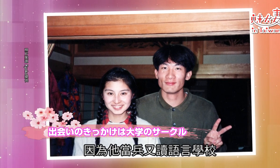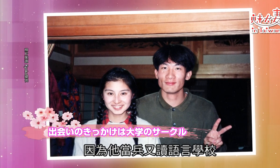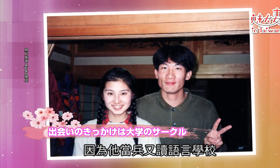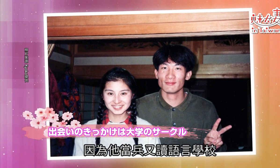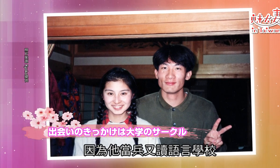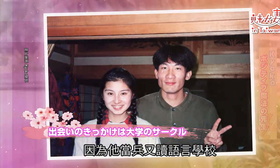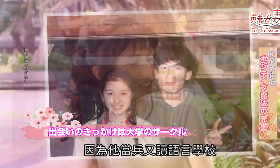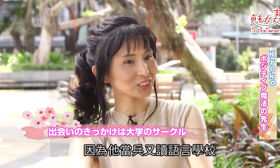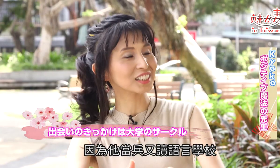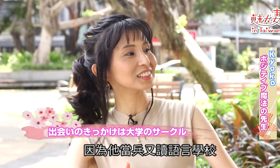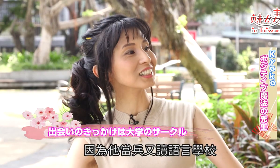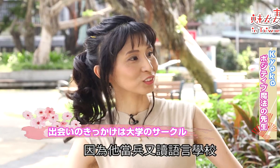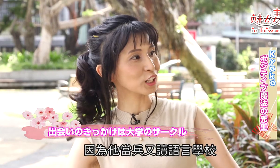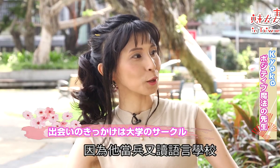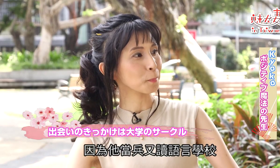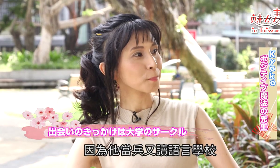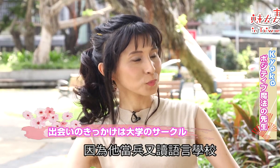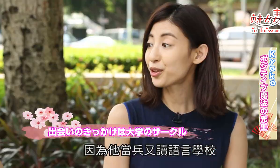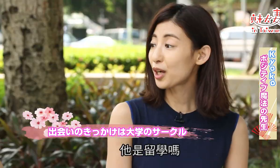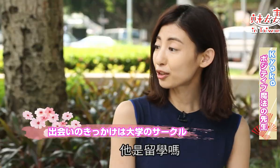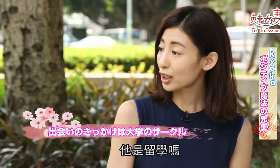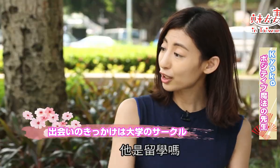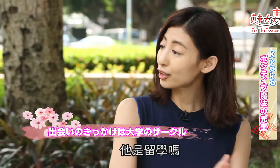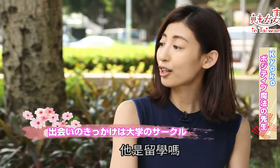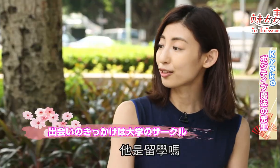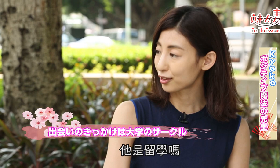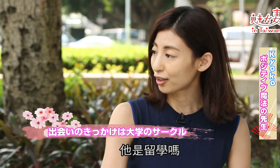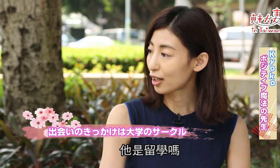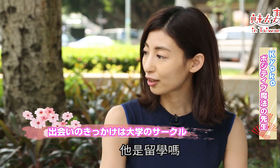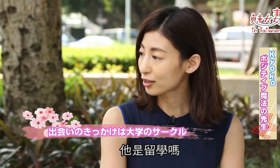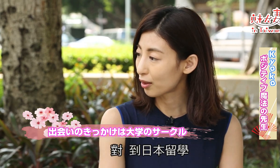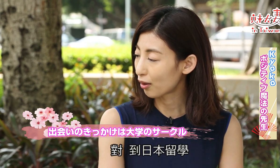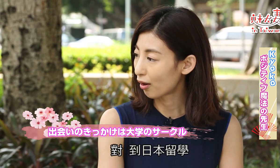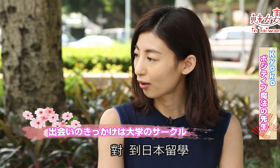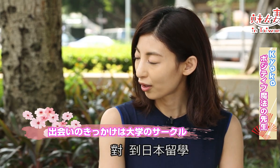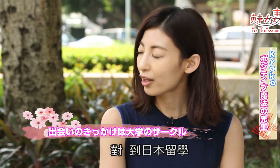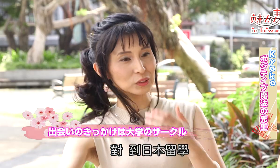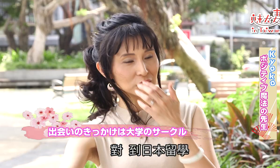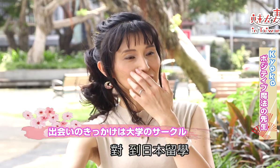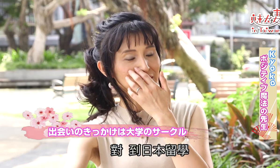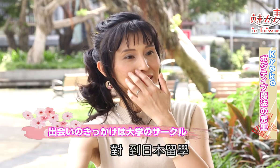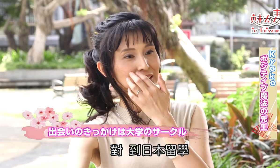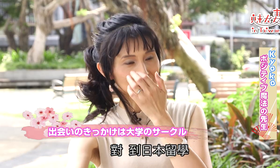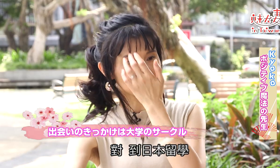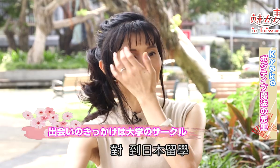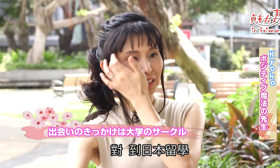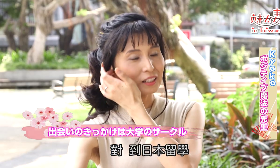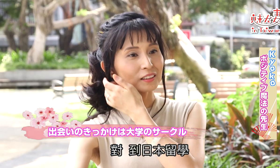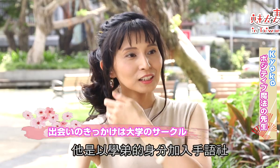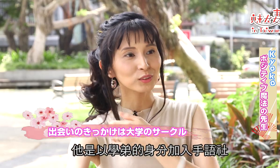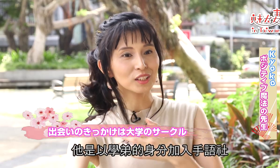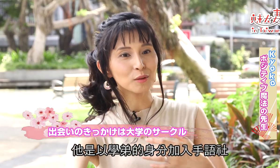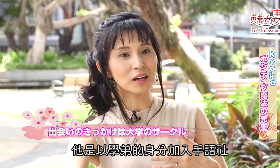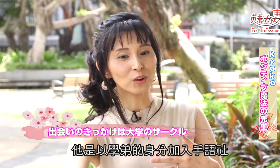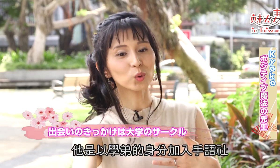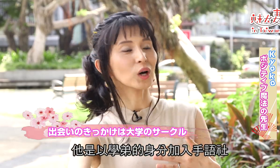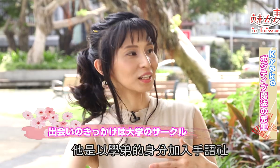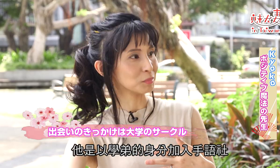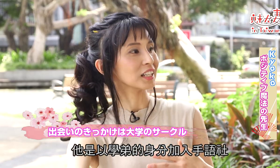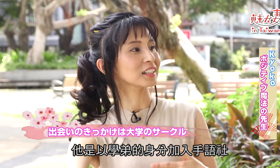学校に通ってそれから来たので、 留学されてたんですか旦那さんが？ そうですね、日本に留学に来ていて、なので、まあ、後輩みたいな